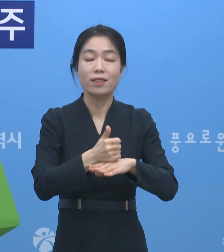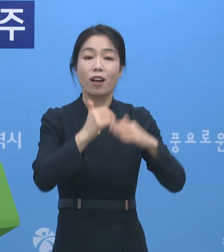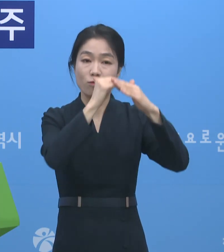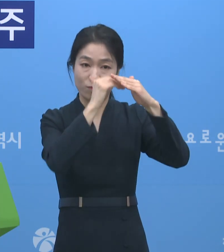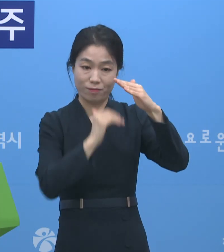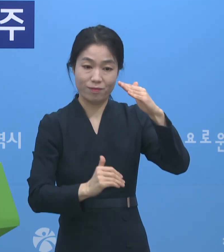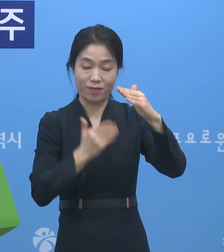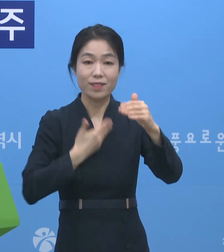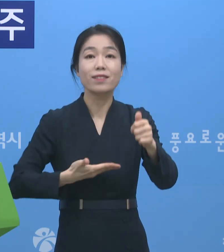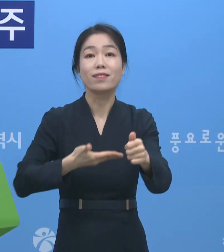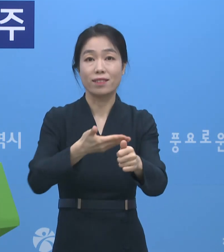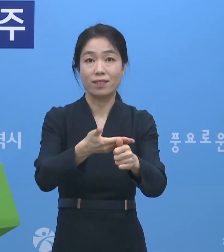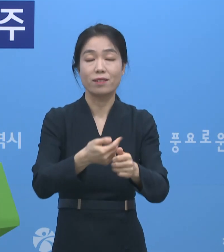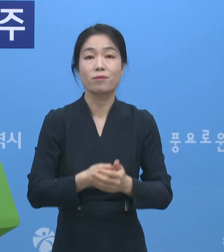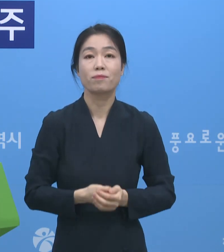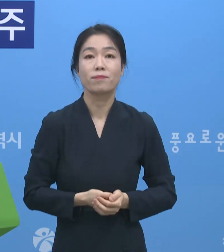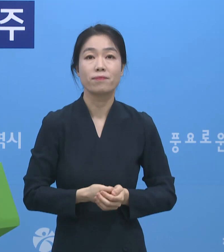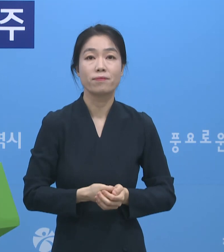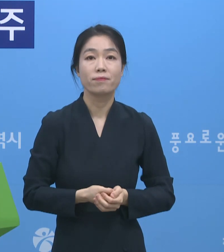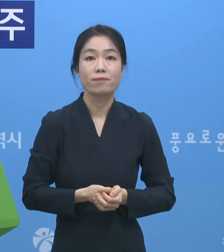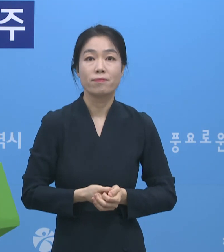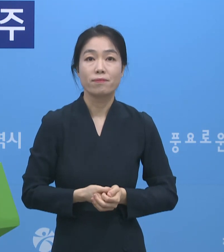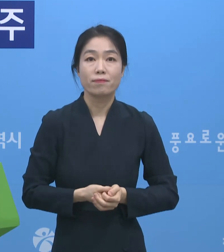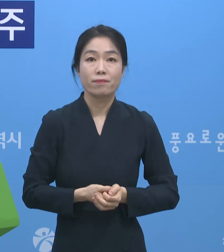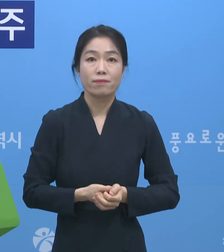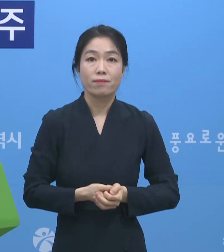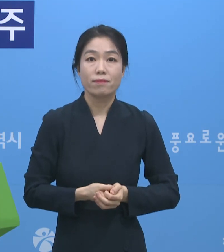조치를 시행하겠습니다.